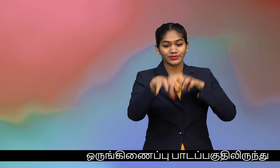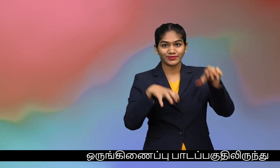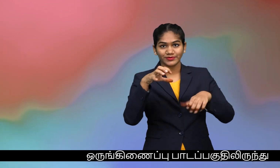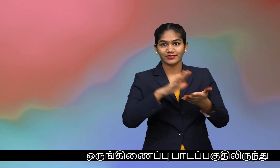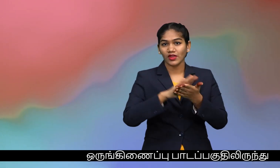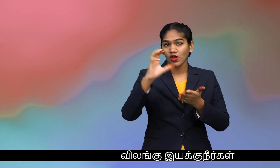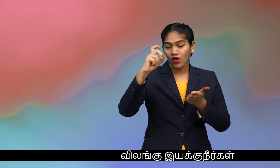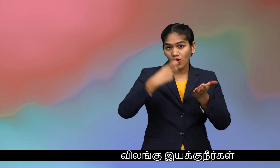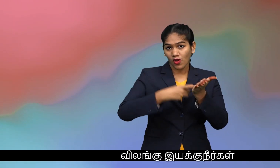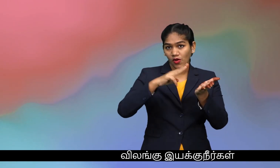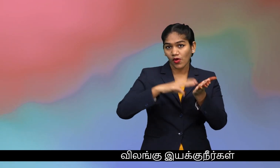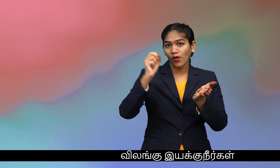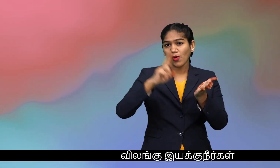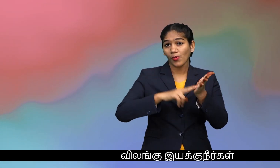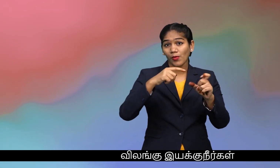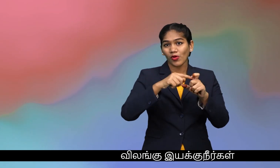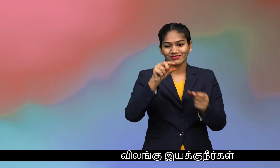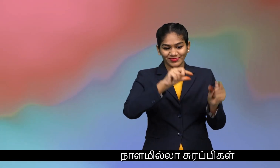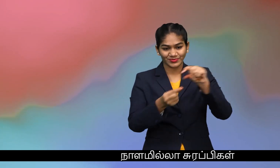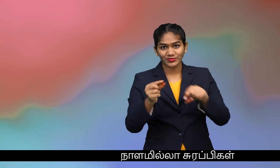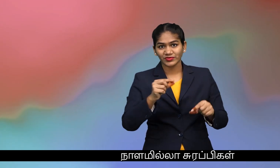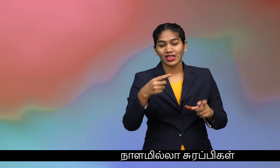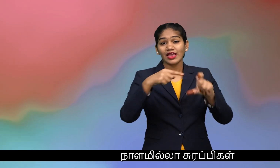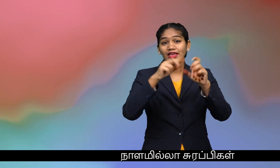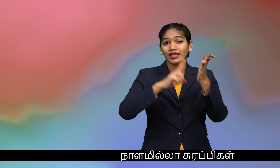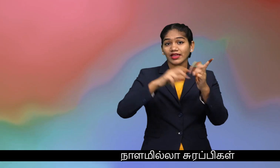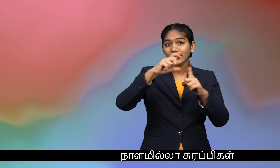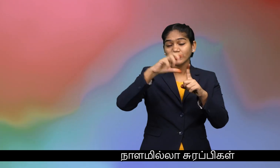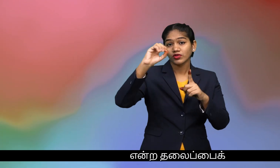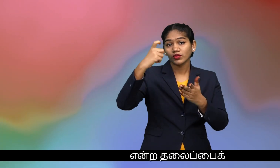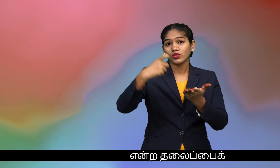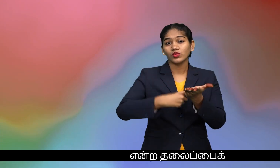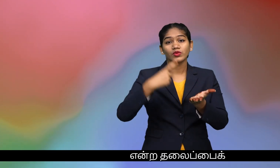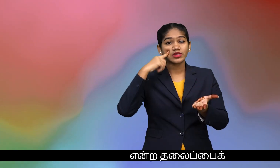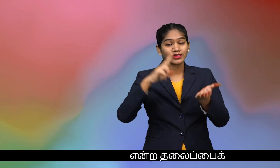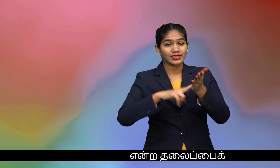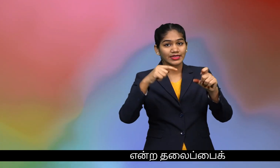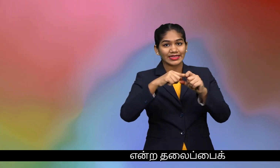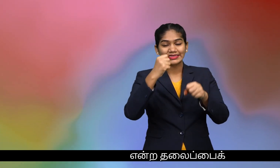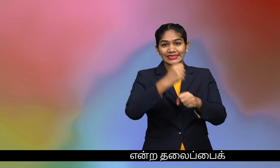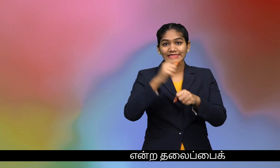பாடப்பகுதியிலிருந்து விலங்கு இயக்குநீர்கள், நாளமில்லா சுரப்பிகள் என்ற தலைப்பை